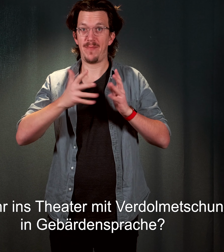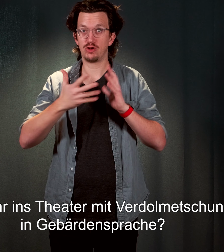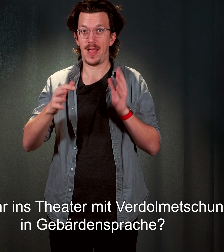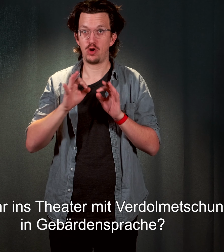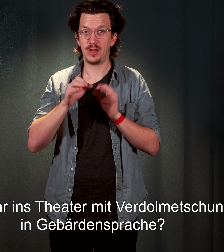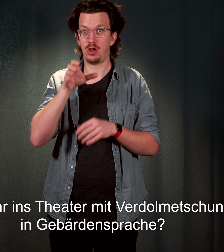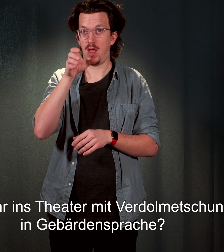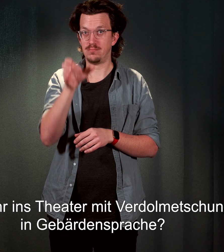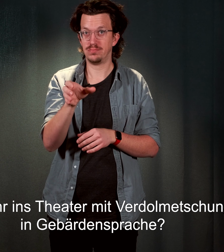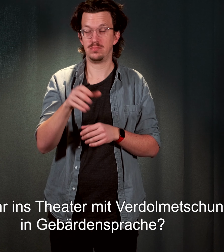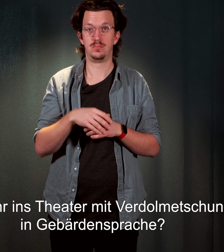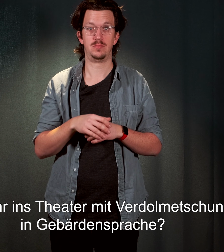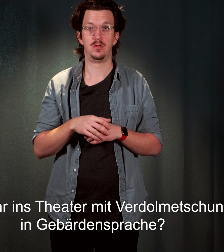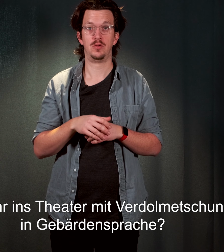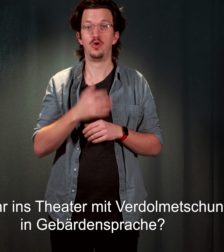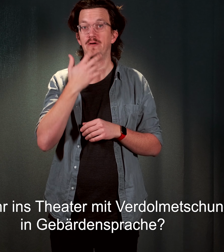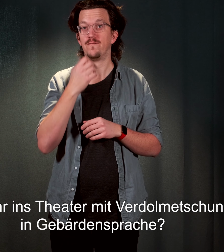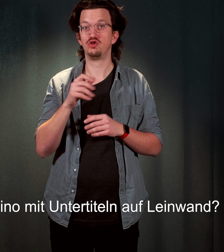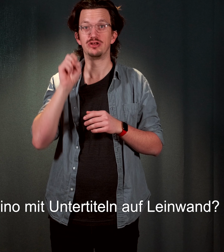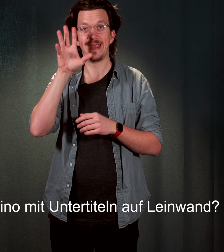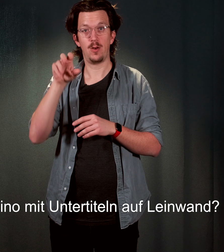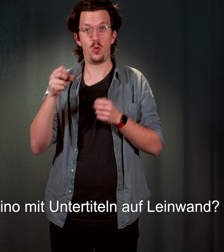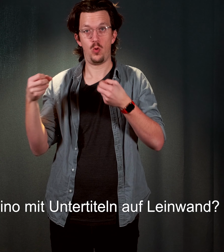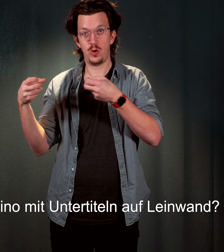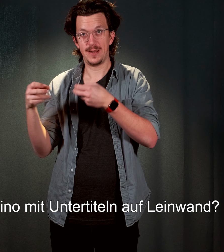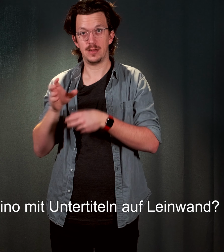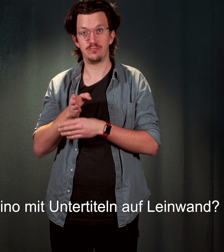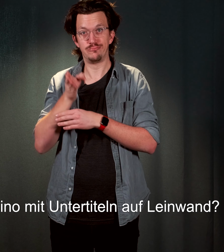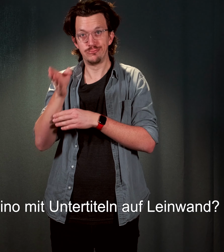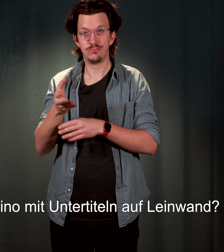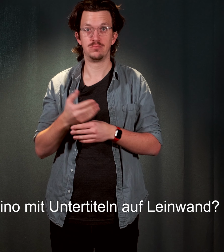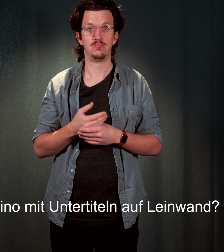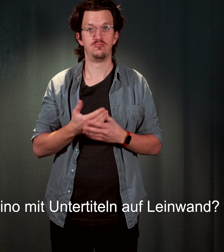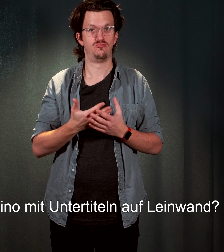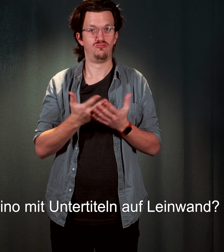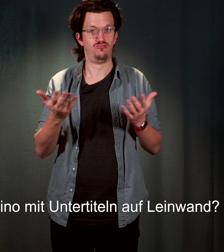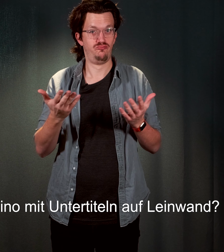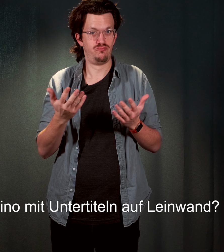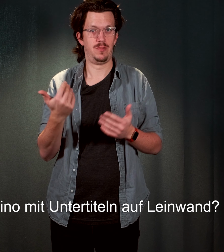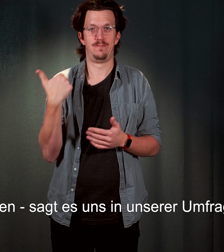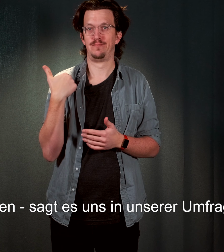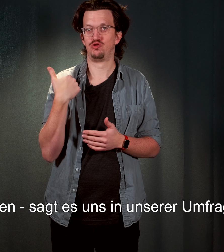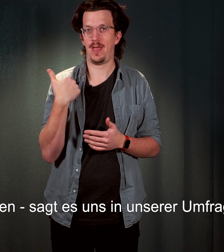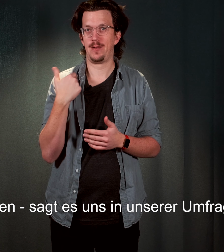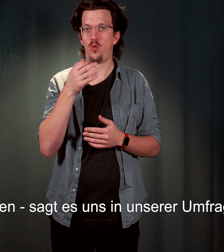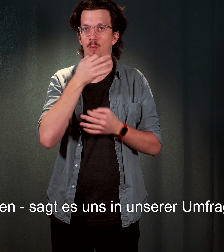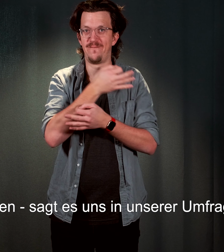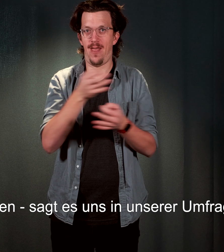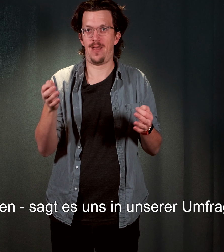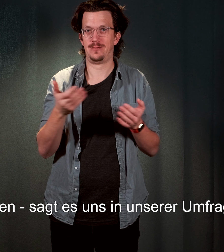Theater mit Verdolmetschung in Gebärdensprache, ins Kino mit Untertiteln auf Leinwand? So Sachen, sagt es uns